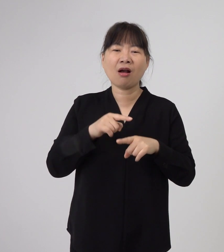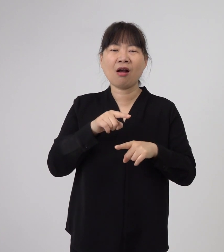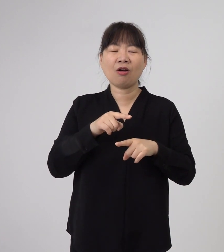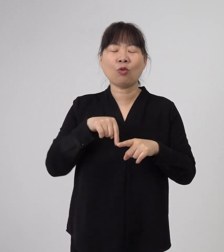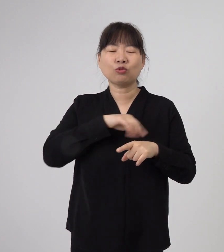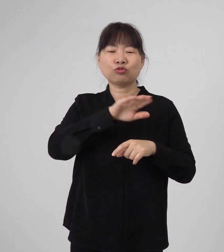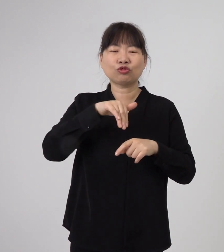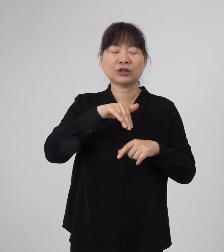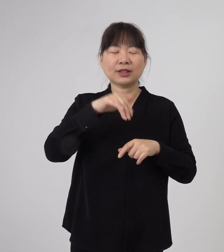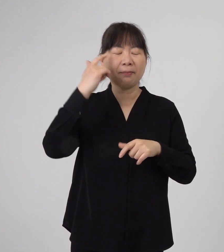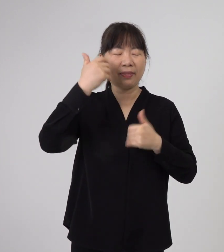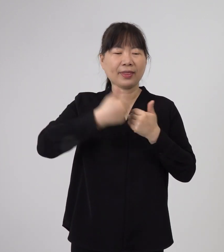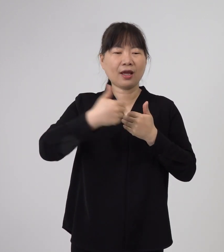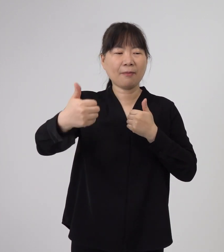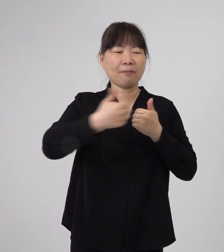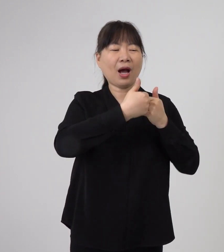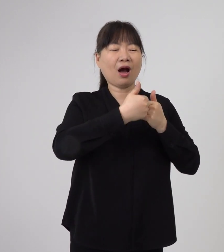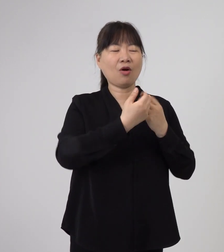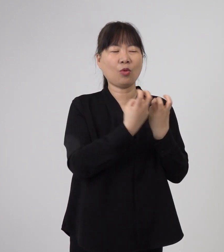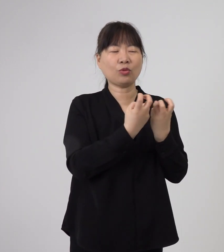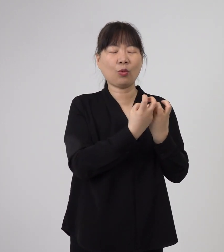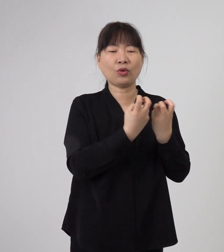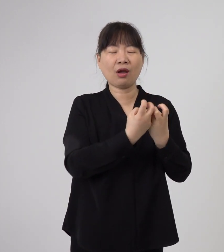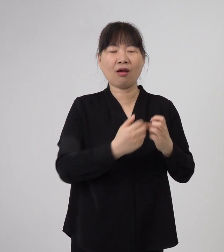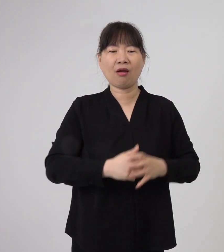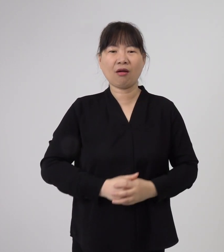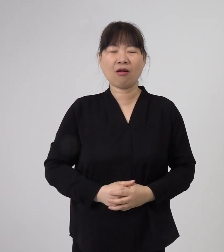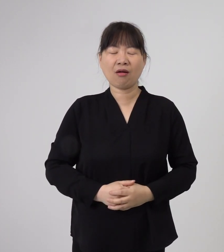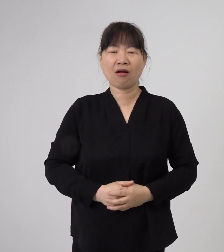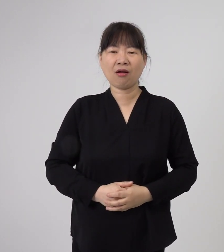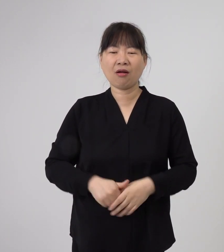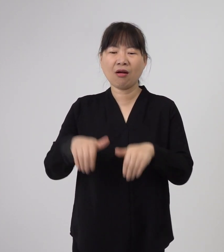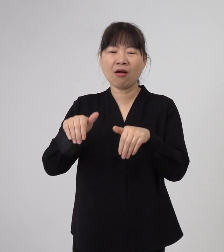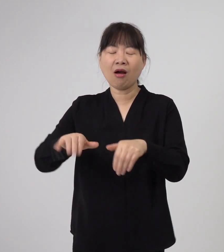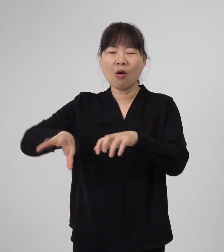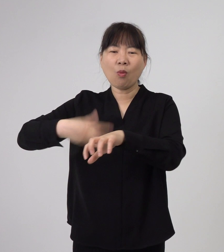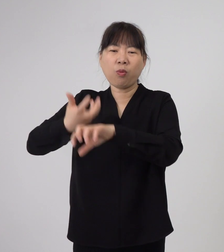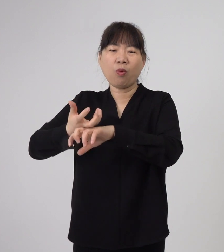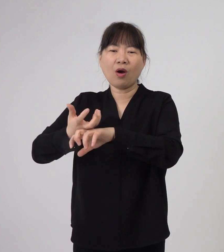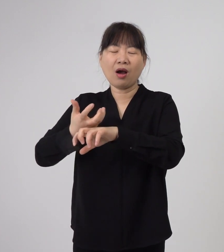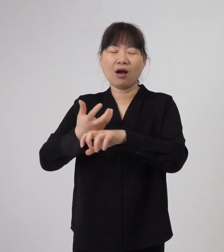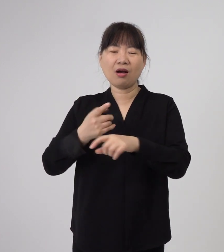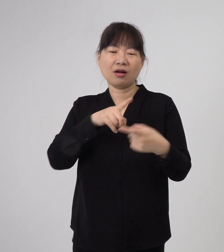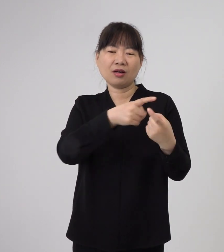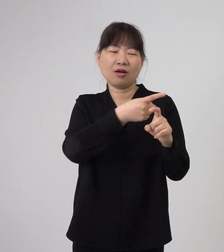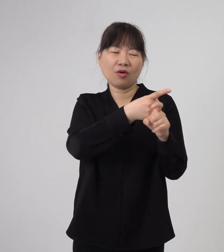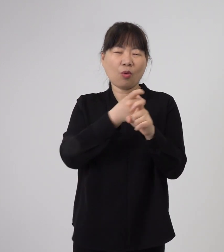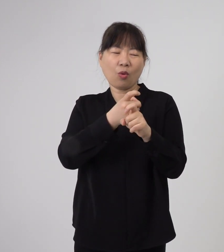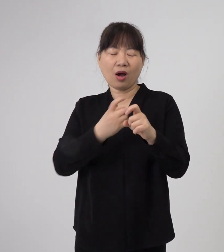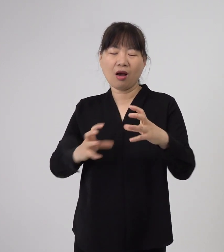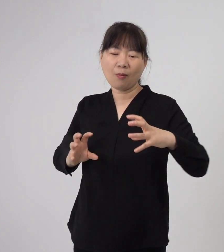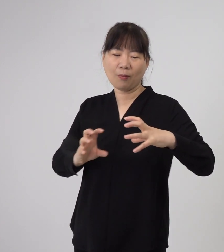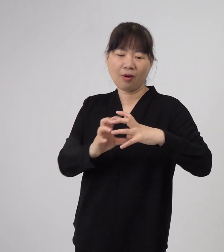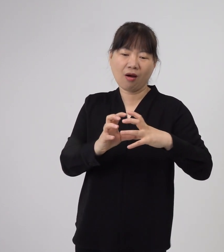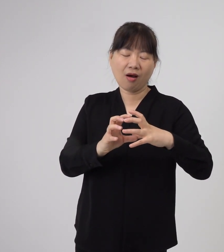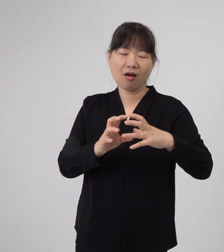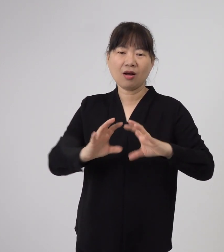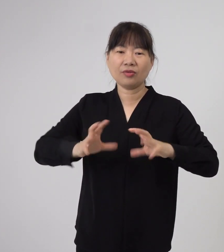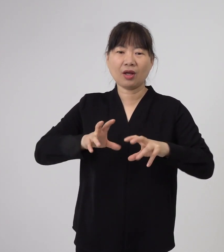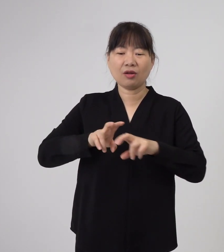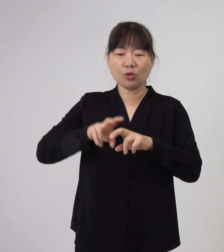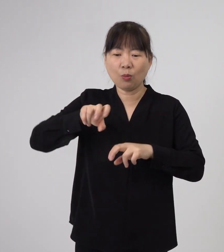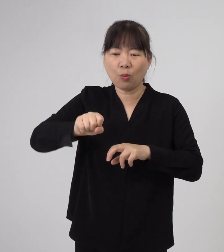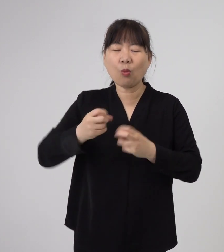나겠다. 만약에 적이 쳐들어오면 이 노예들이 반란을 일으켜서 적과 야합을 해서 나라를 전복하면